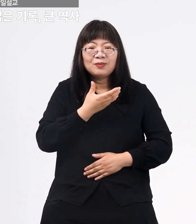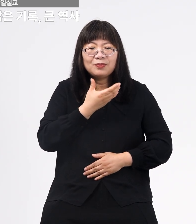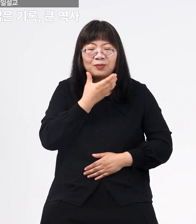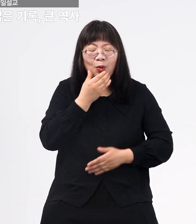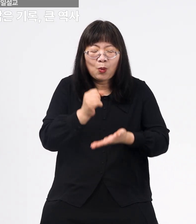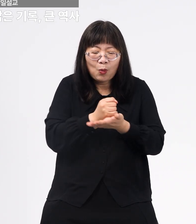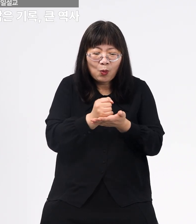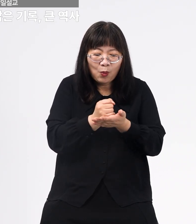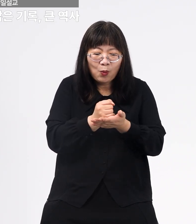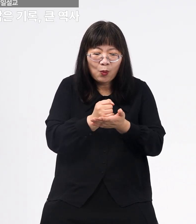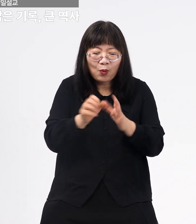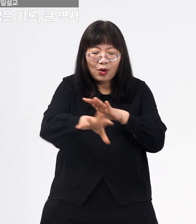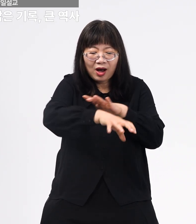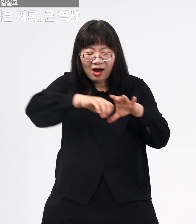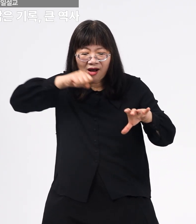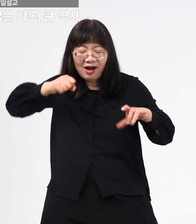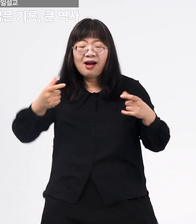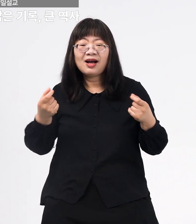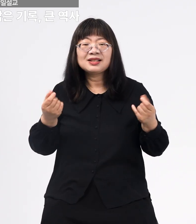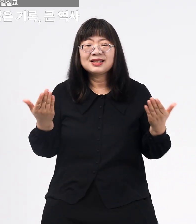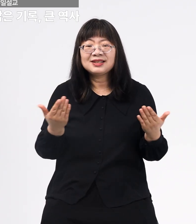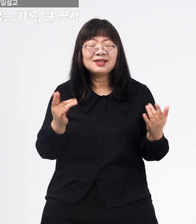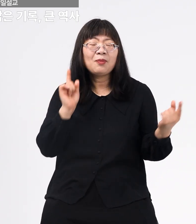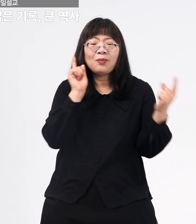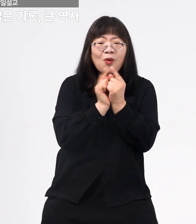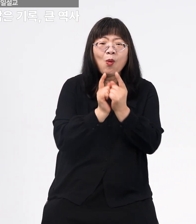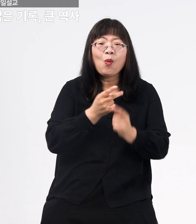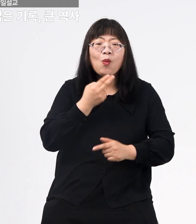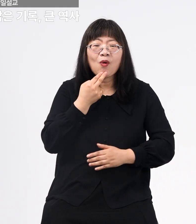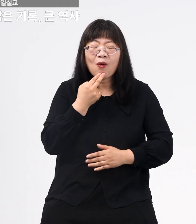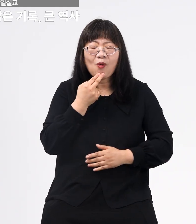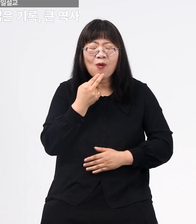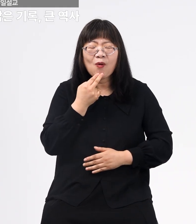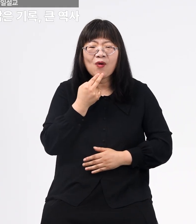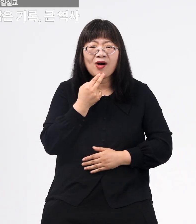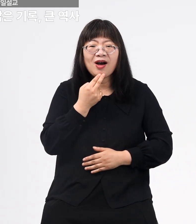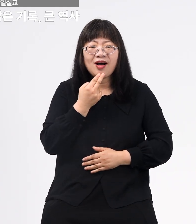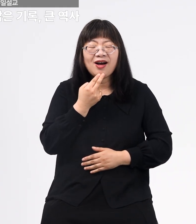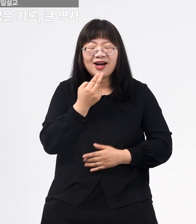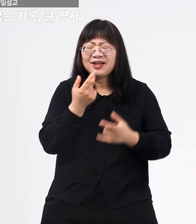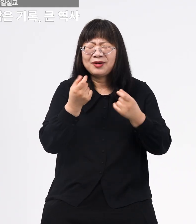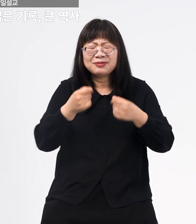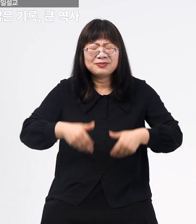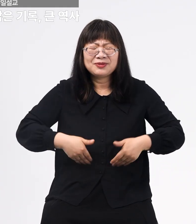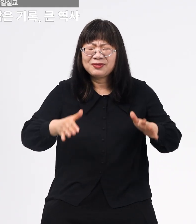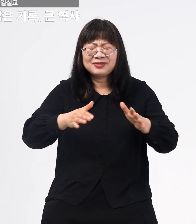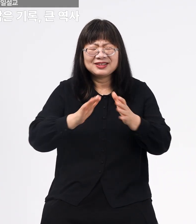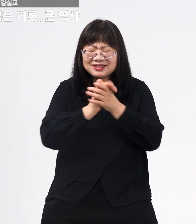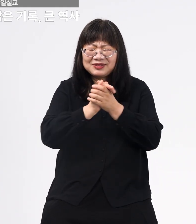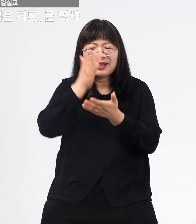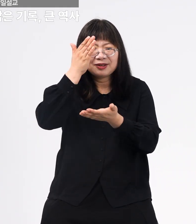일들이 안 벌어집니까? 이런 쓰잘데없는 기도하지 마시고